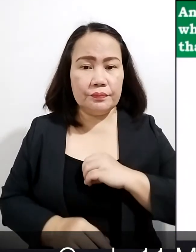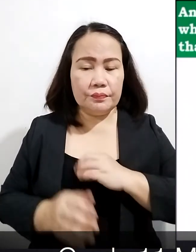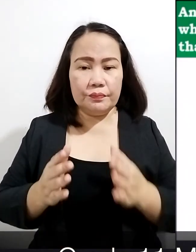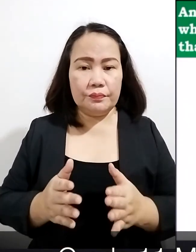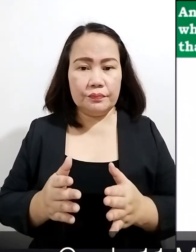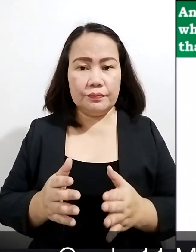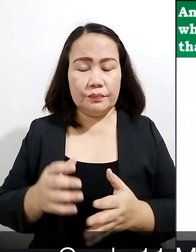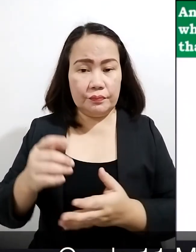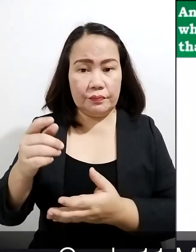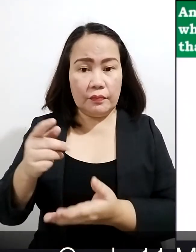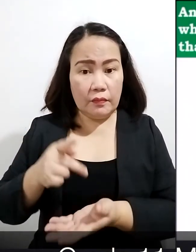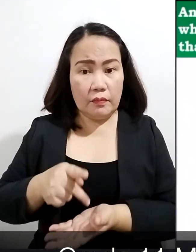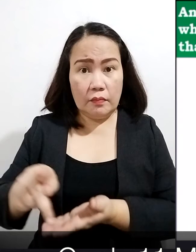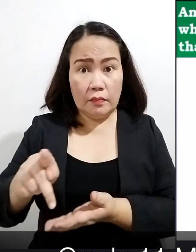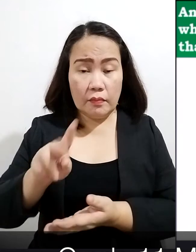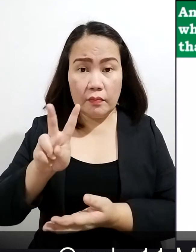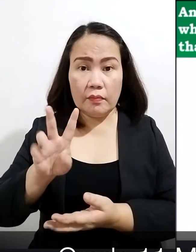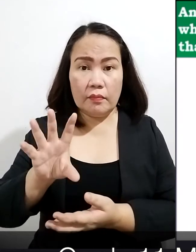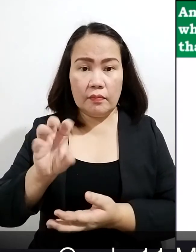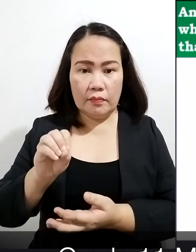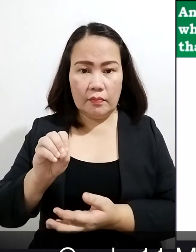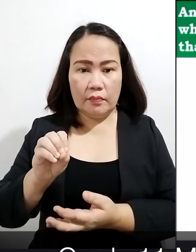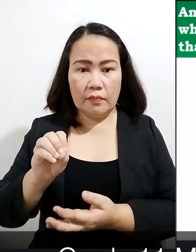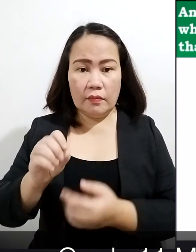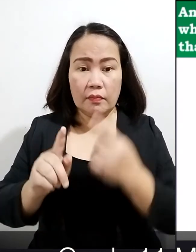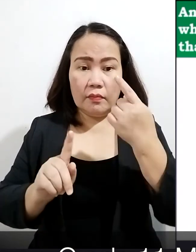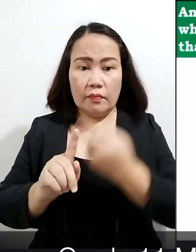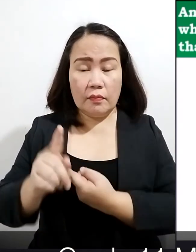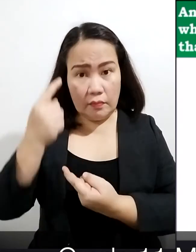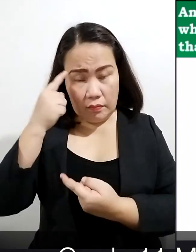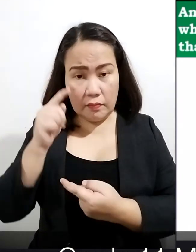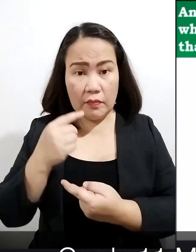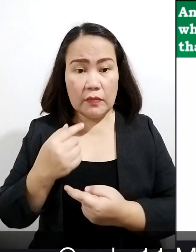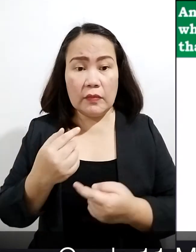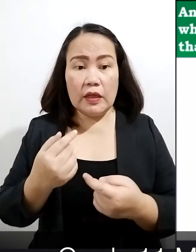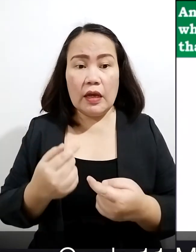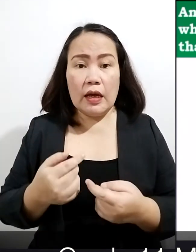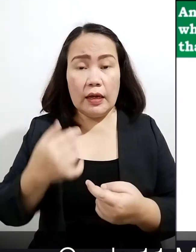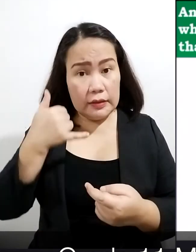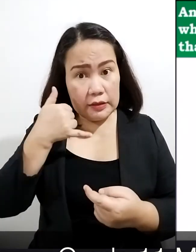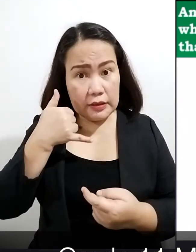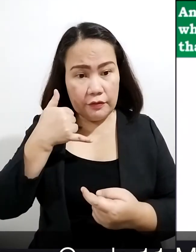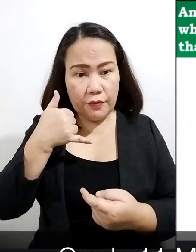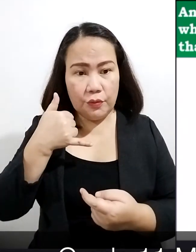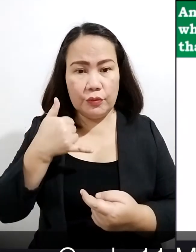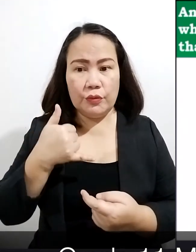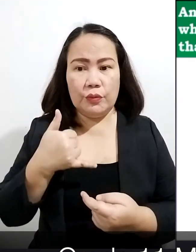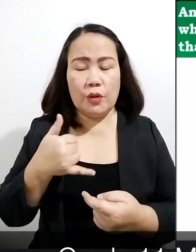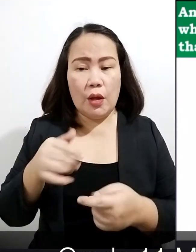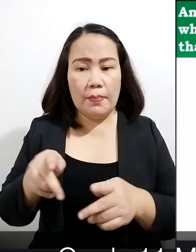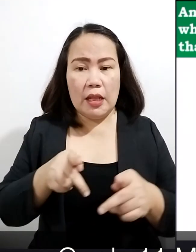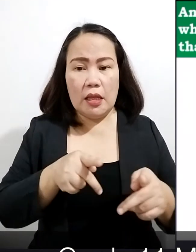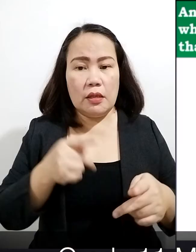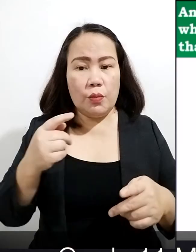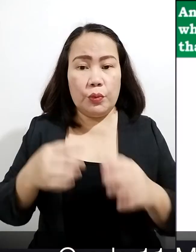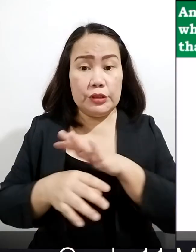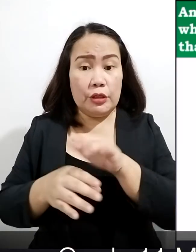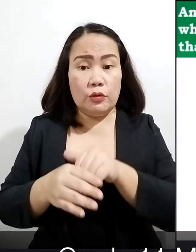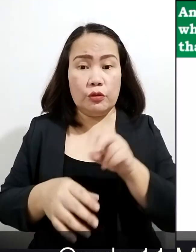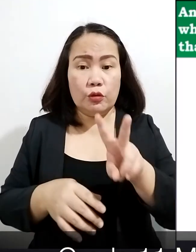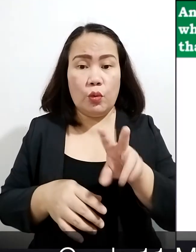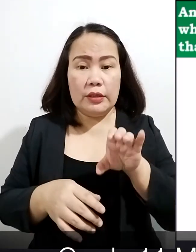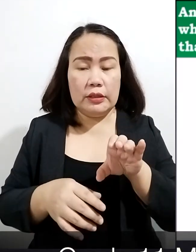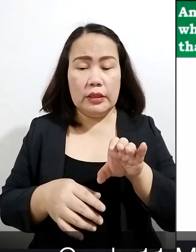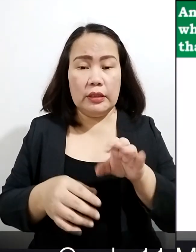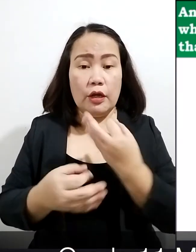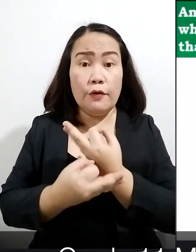An owner is charged 250 pesos monthly for a mobile plan, which includes 200 free text messages.